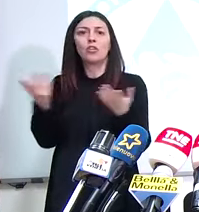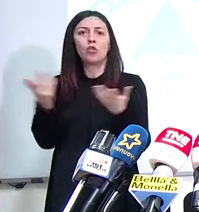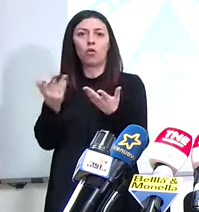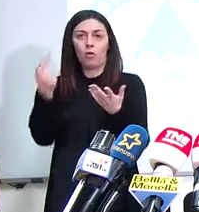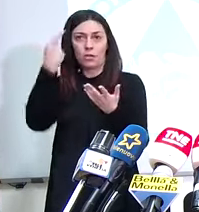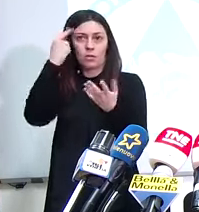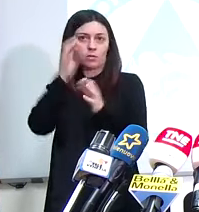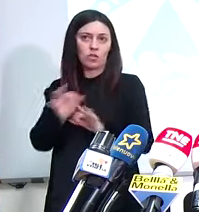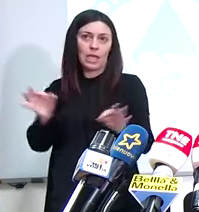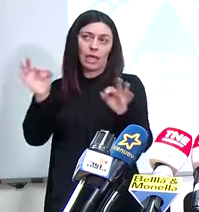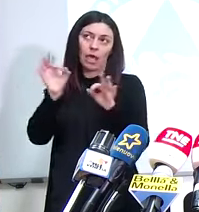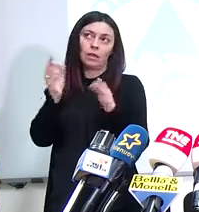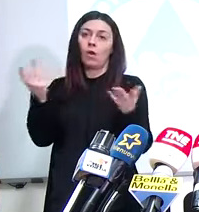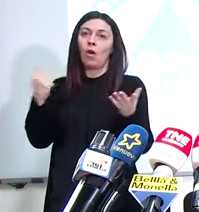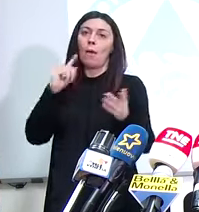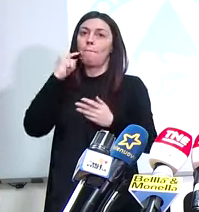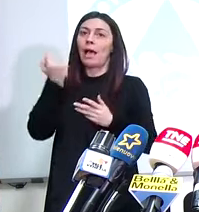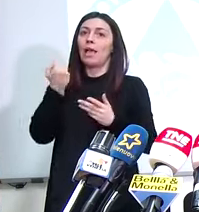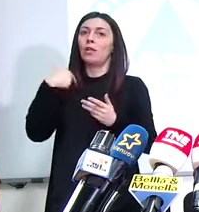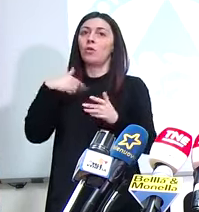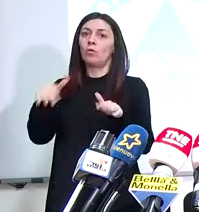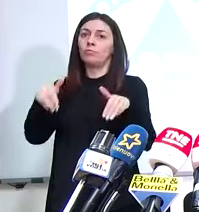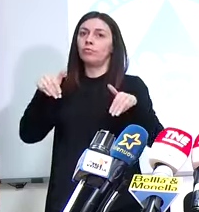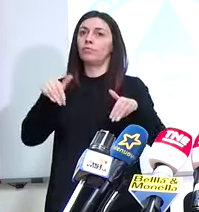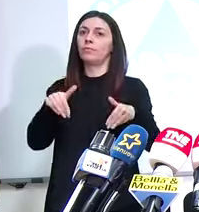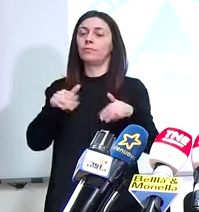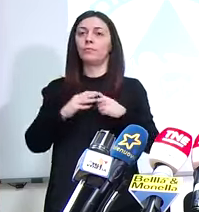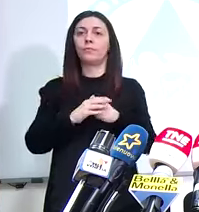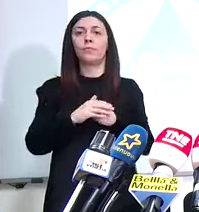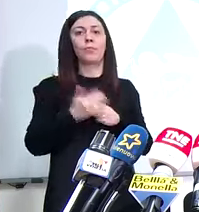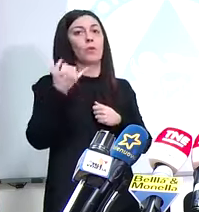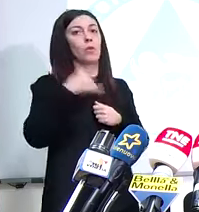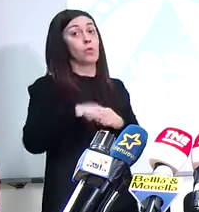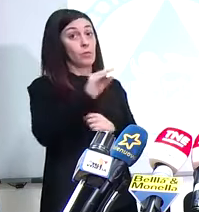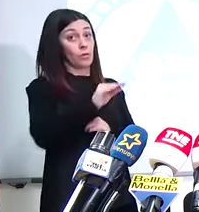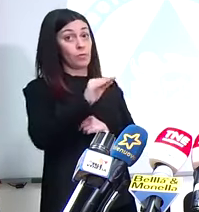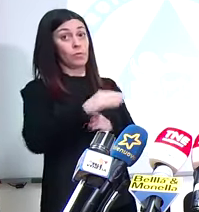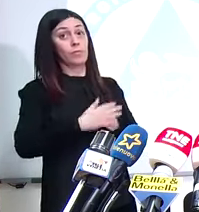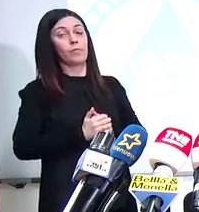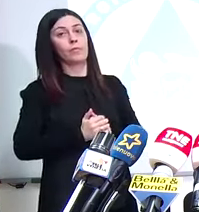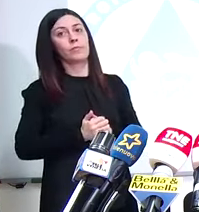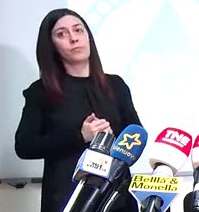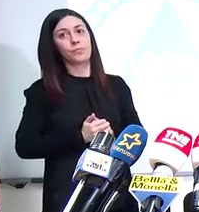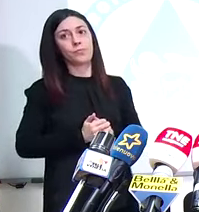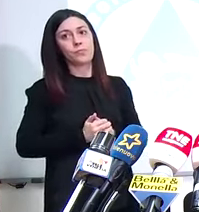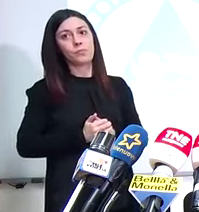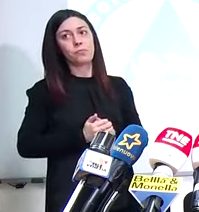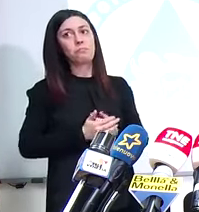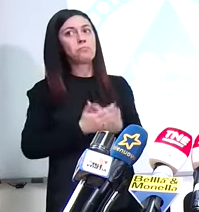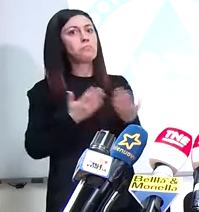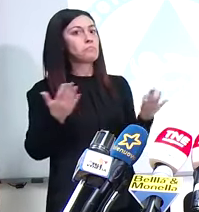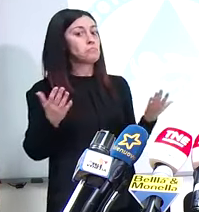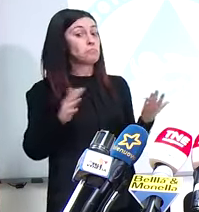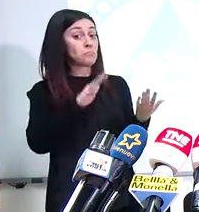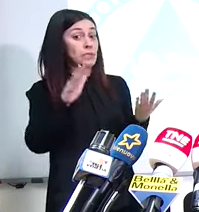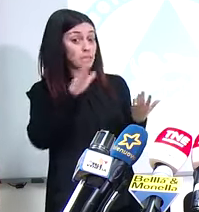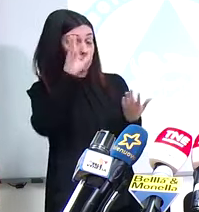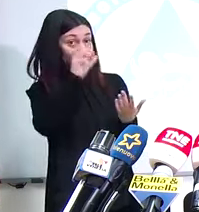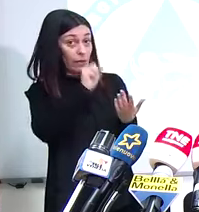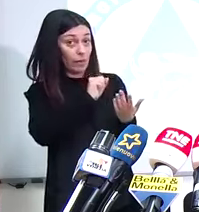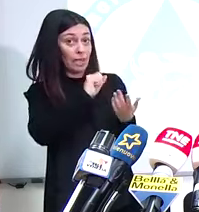quindi non so nulla ecco l'ultima domanda di tipo politico ecco mi pare che è assodato della lega farà parte